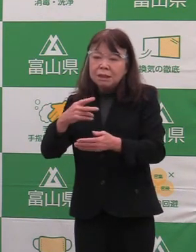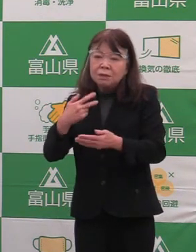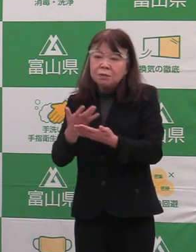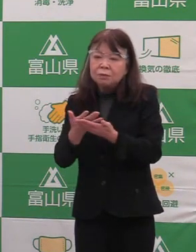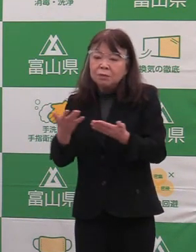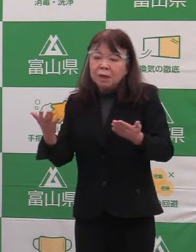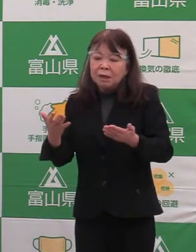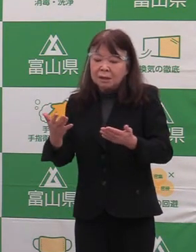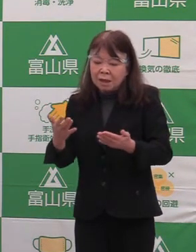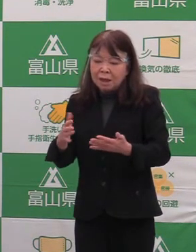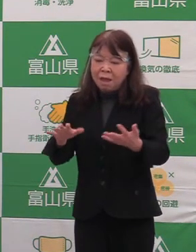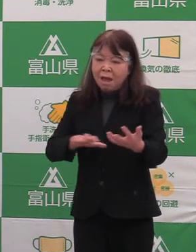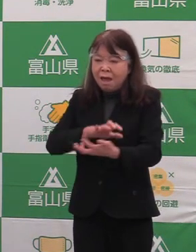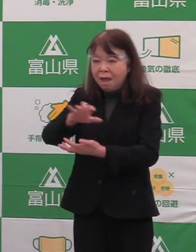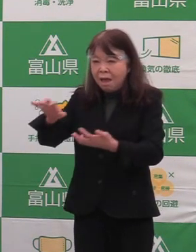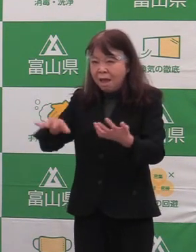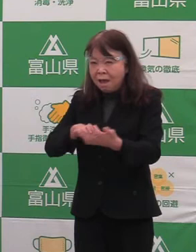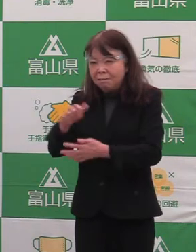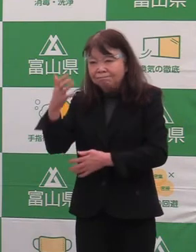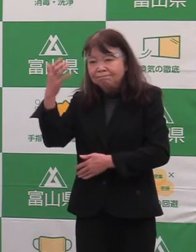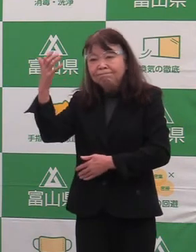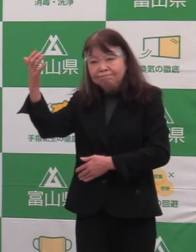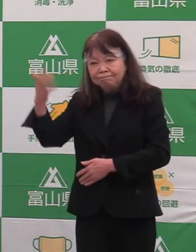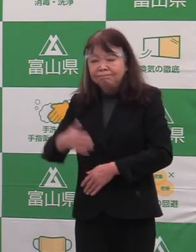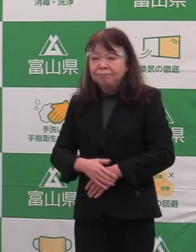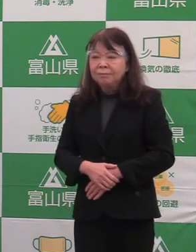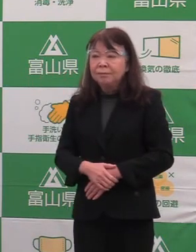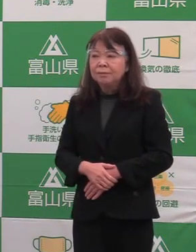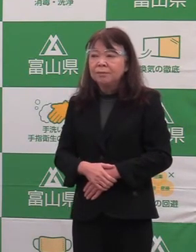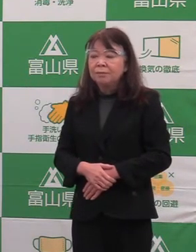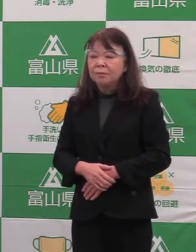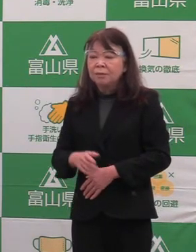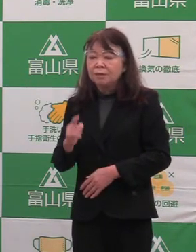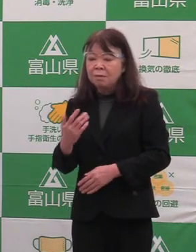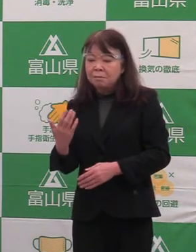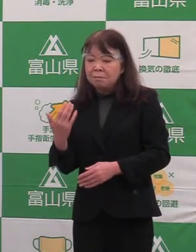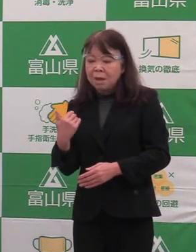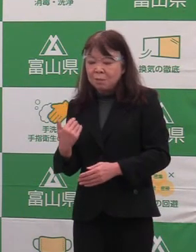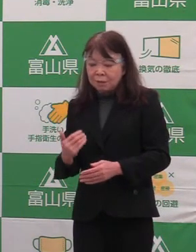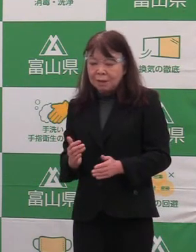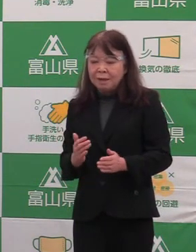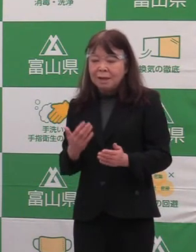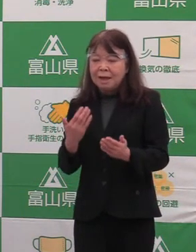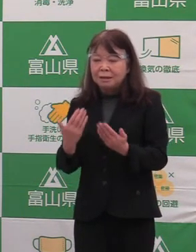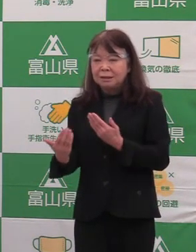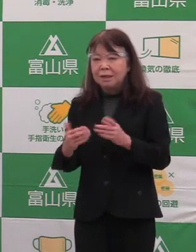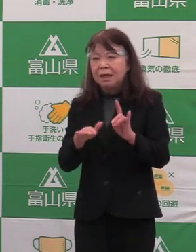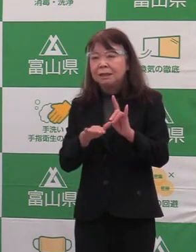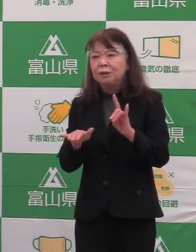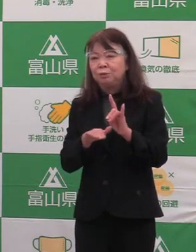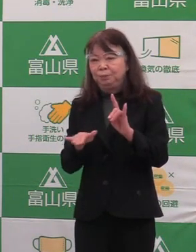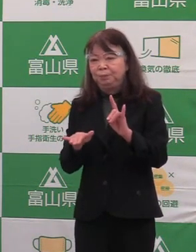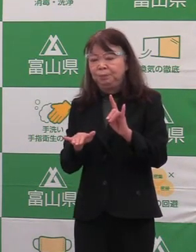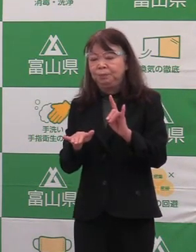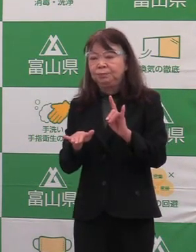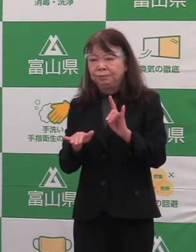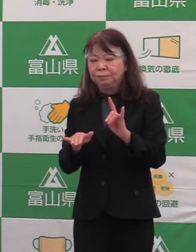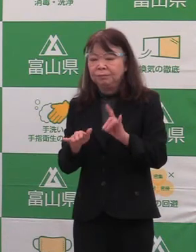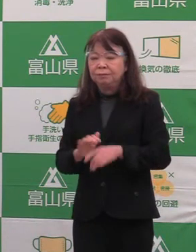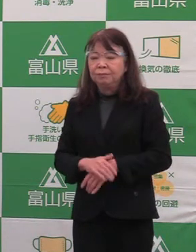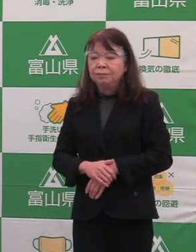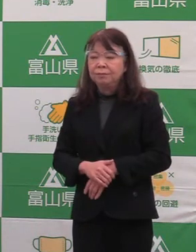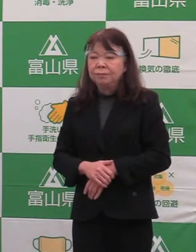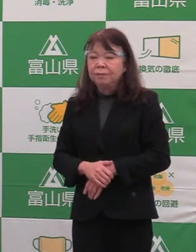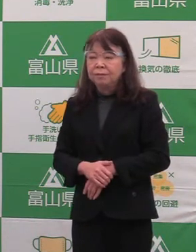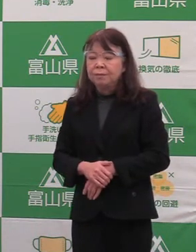乱をきたされると思うんですけれども、やっぱりそういった場合に備えて明確な 基準ですね、 もちろんあの政府方針